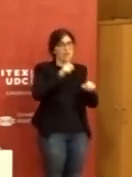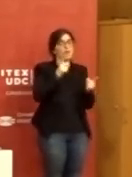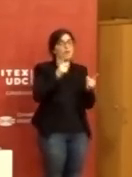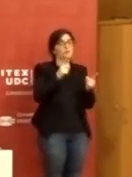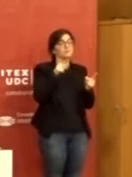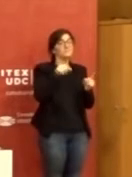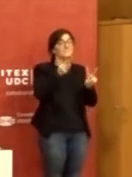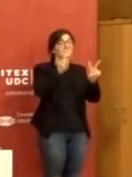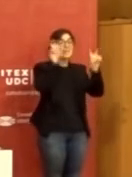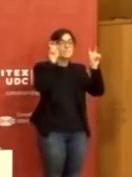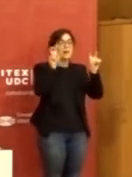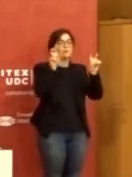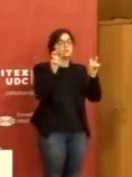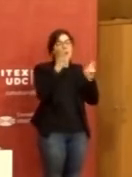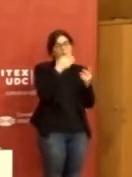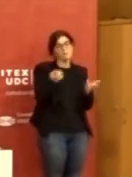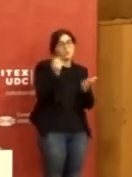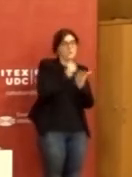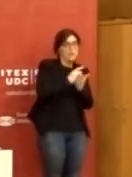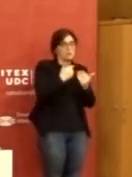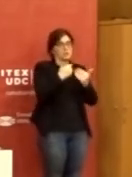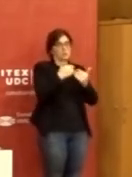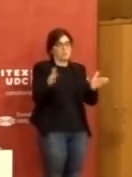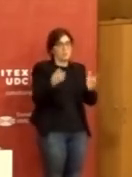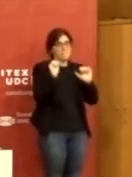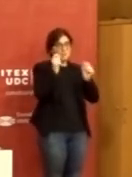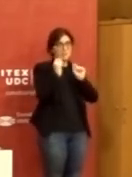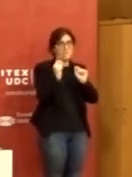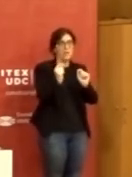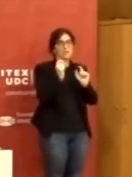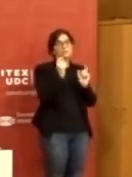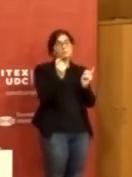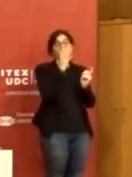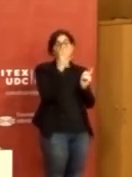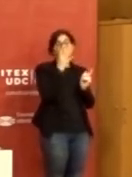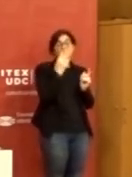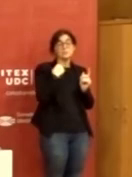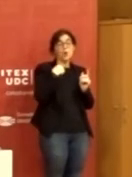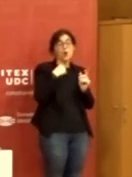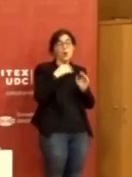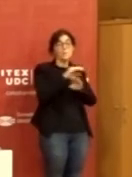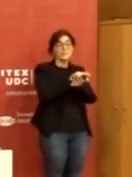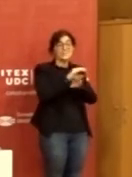el mantenimiento. Y se reabre ahora de nuevo, porque el otro día hizo unas declaraciones al respecto a la ministra de Educación.